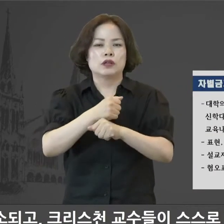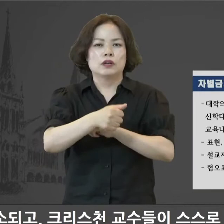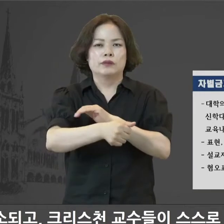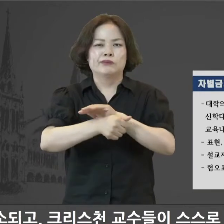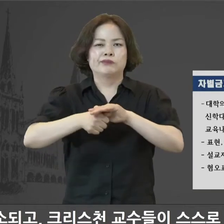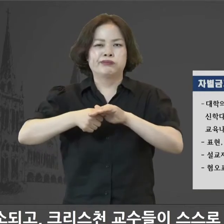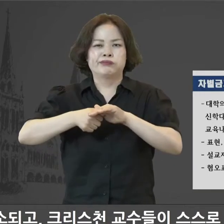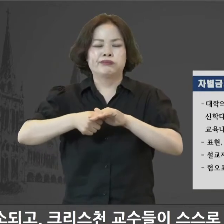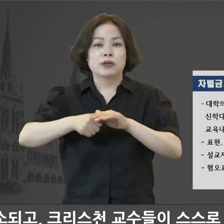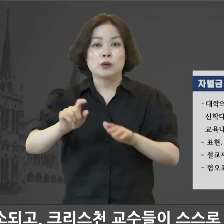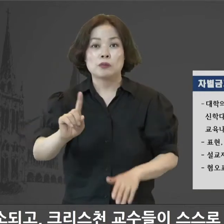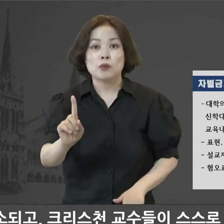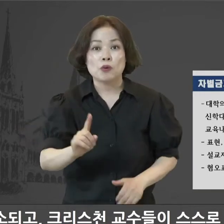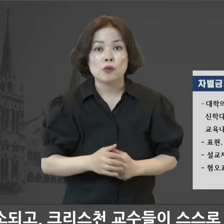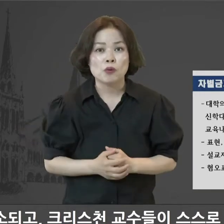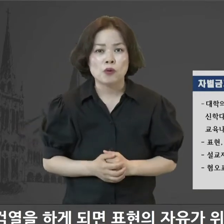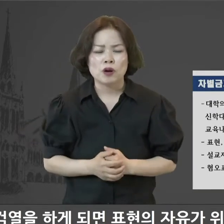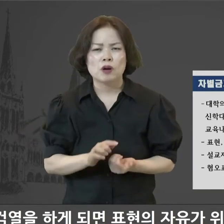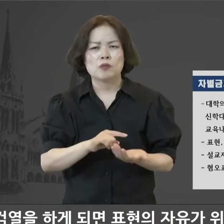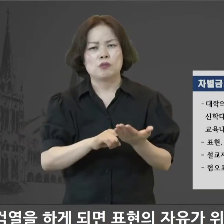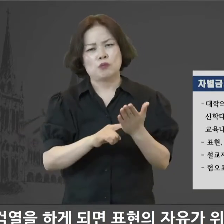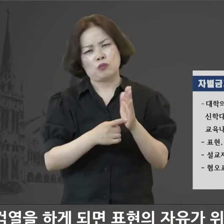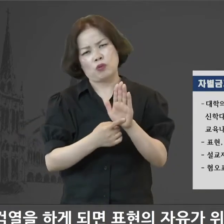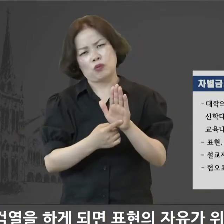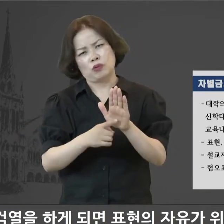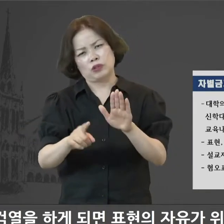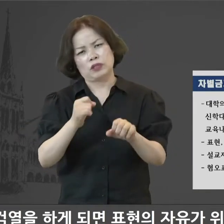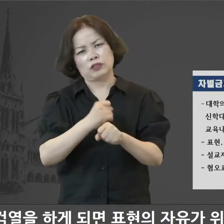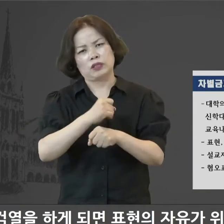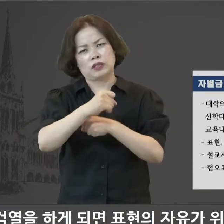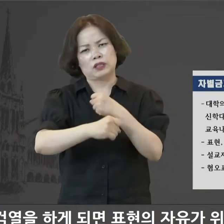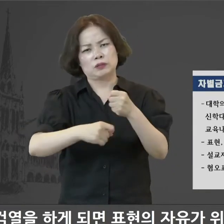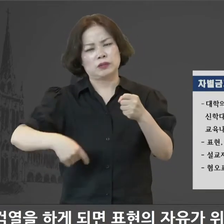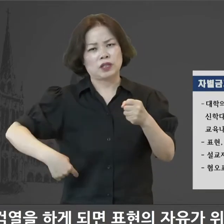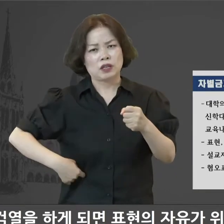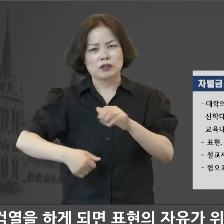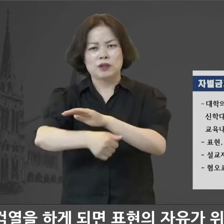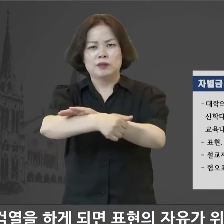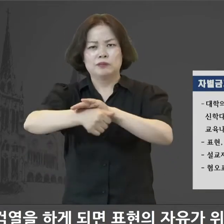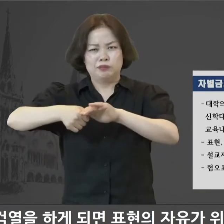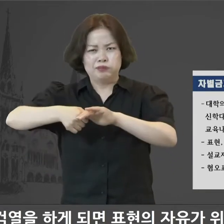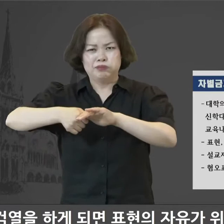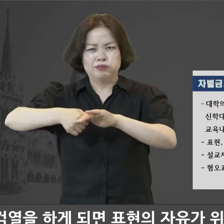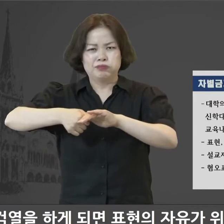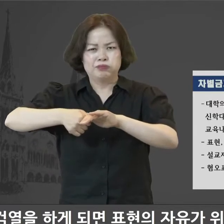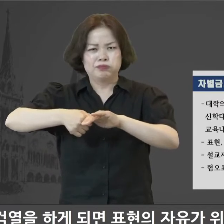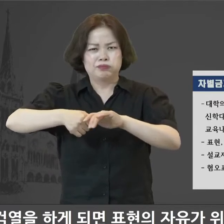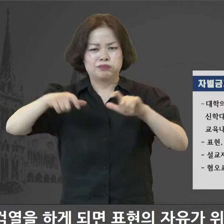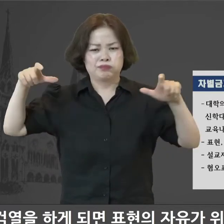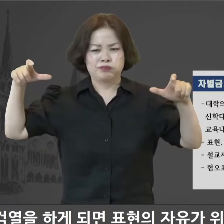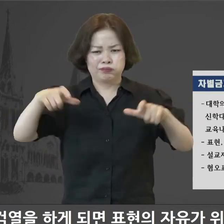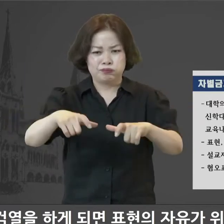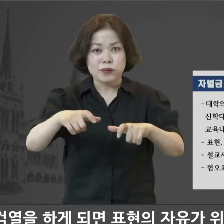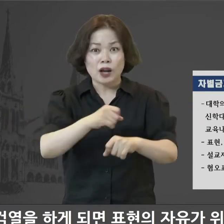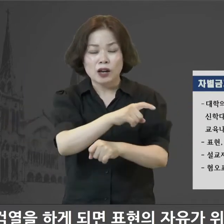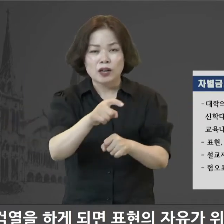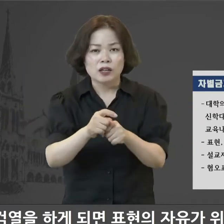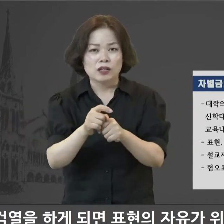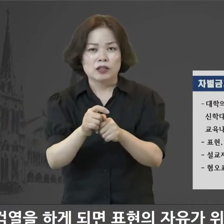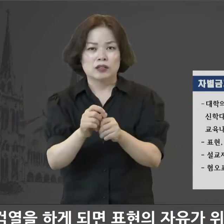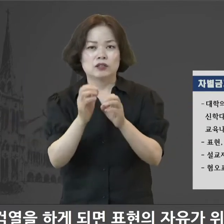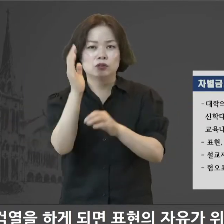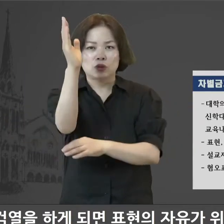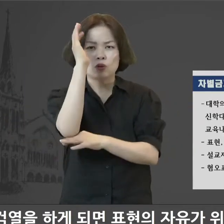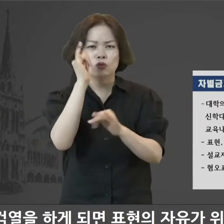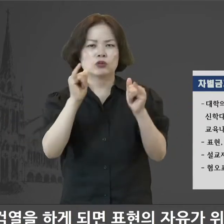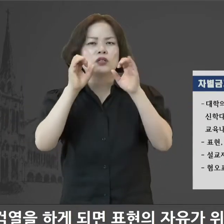제가 중시하는 것이 뭐냐면 표현, 학문, 사상, 양심, 종교의 자유가 위축될 수밖에 없다. 그리고 설교자와 전도자가 위험